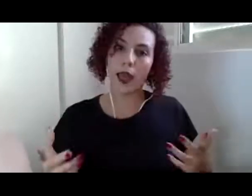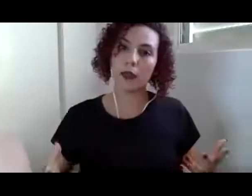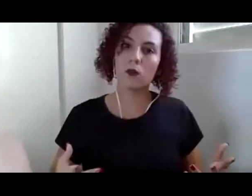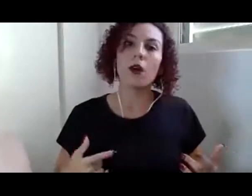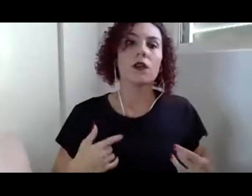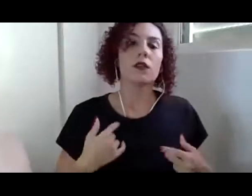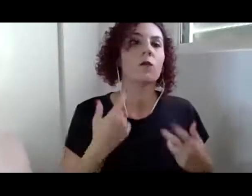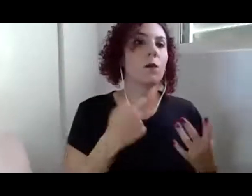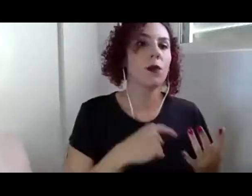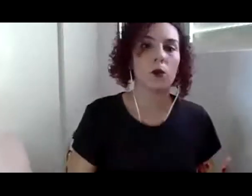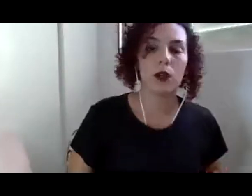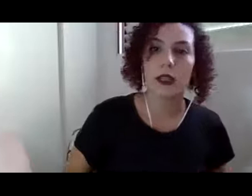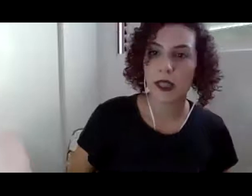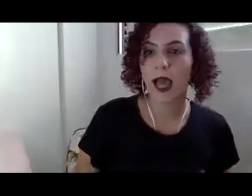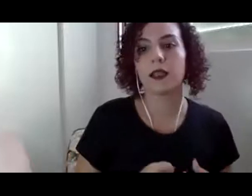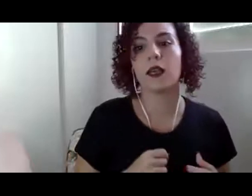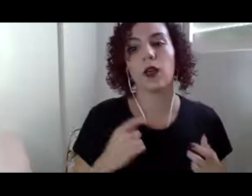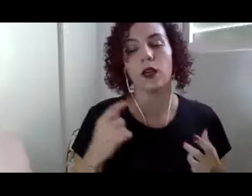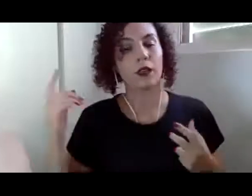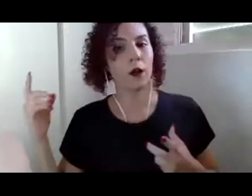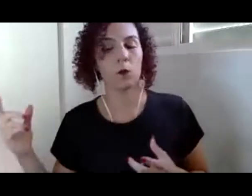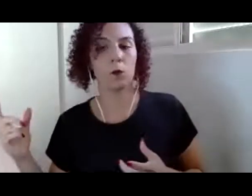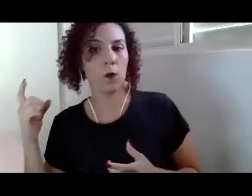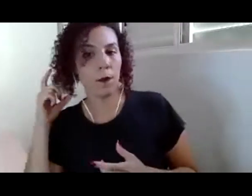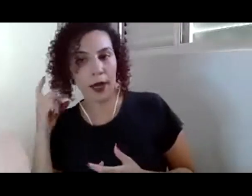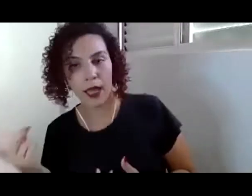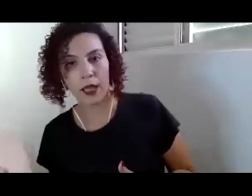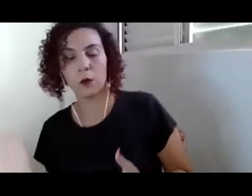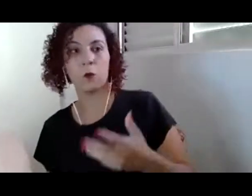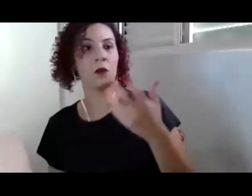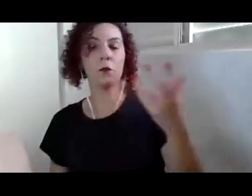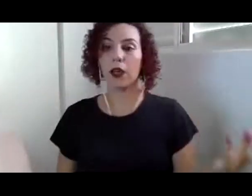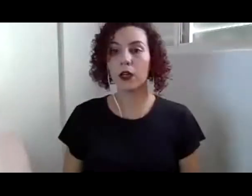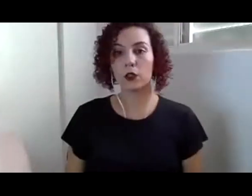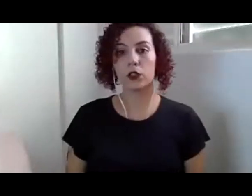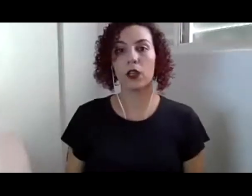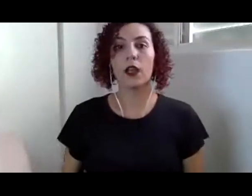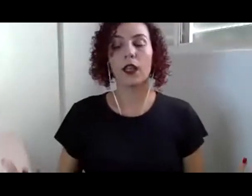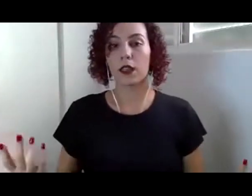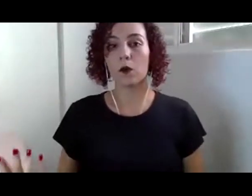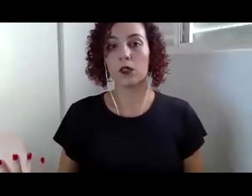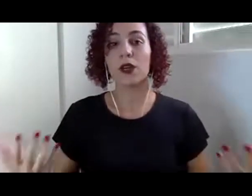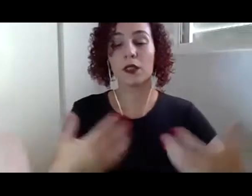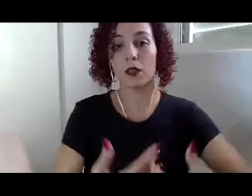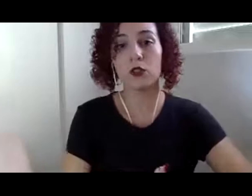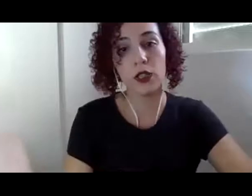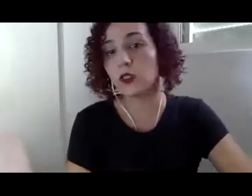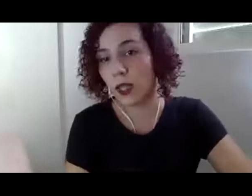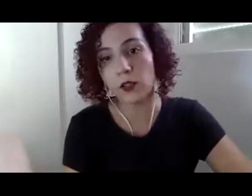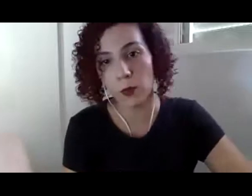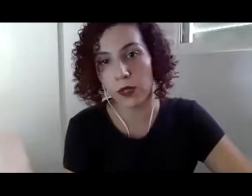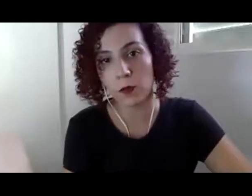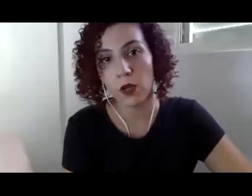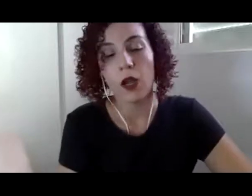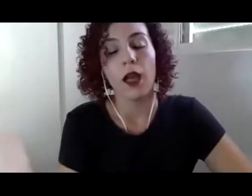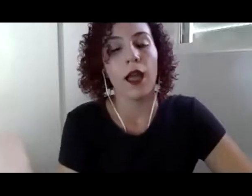eu quero ser uma pessoa oralizada, eu quero tentar um aparelho, um implante. Então, isso é uma questão de